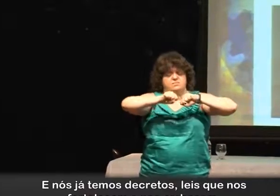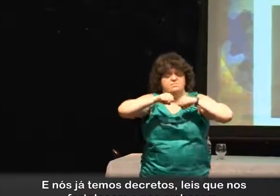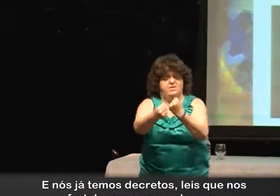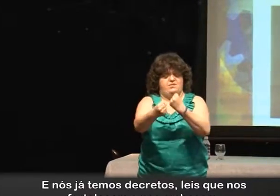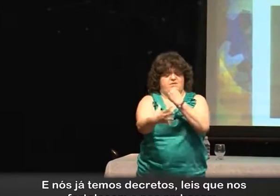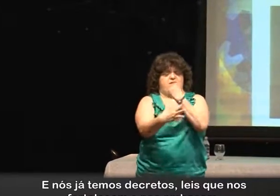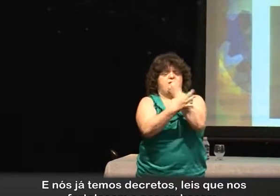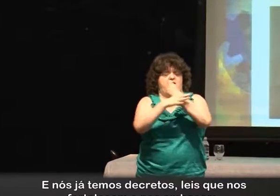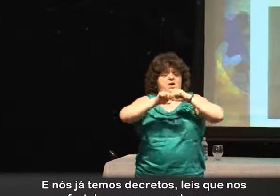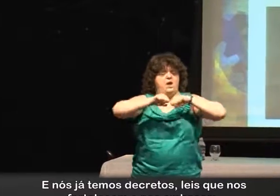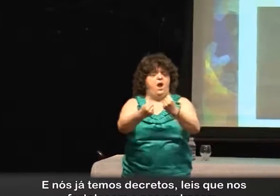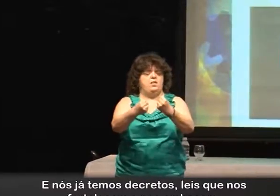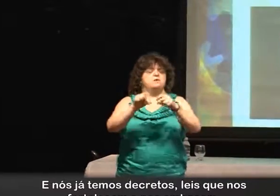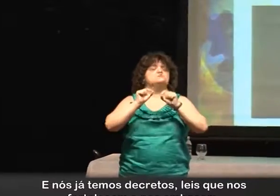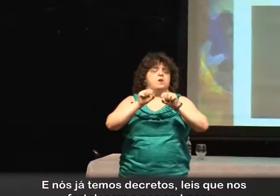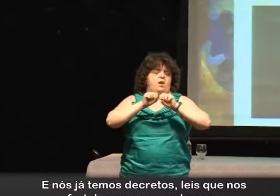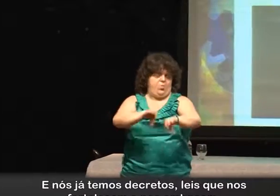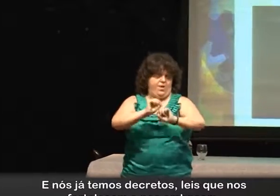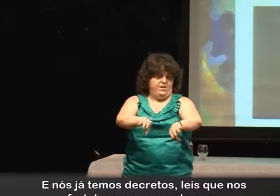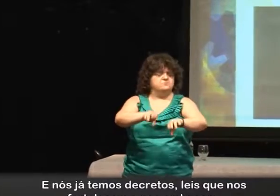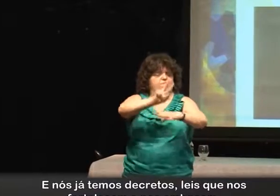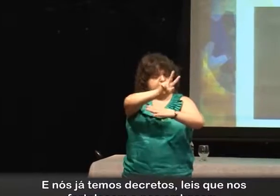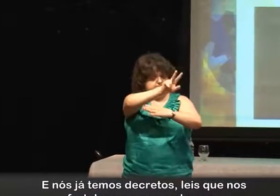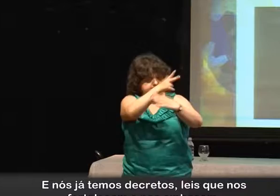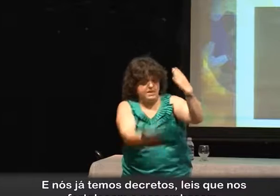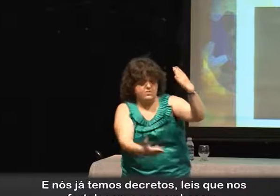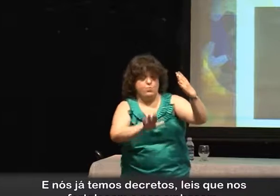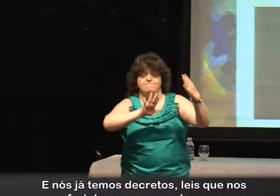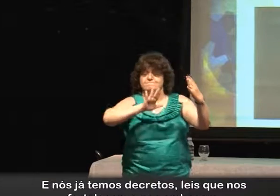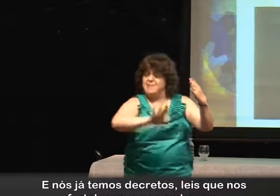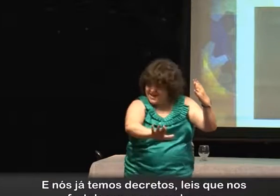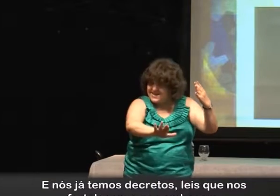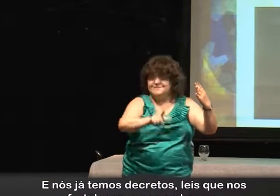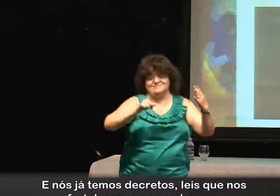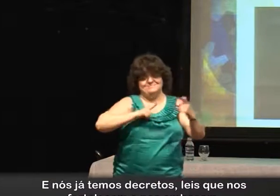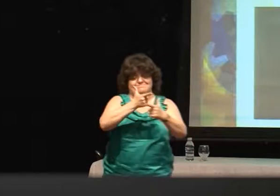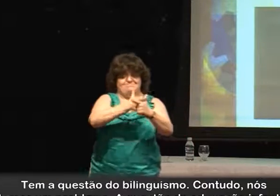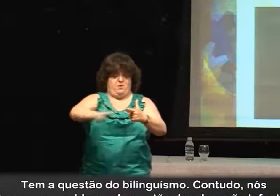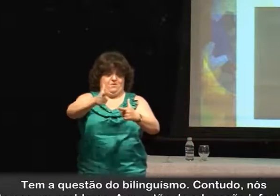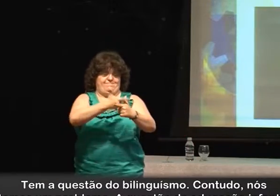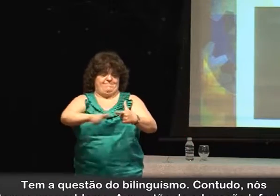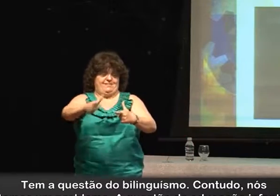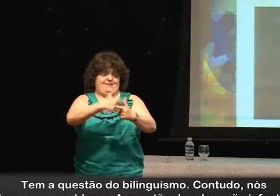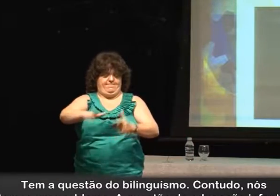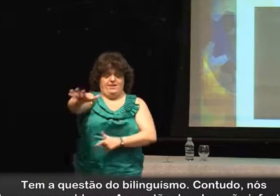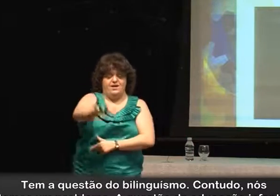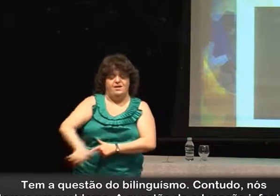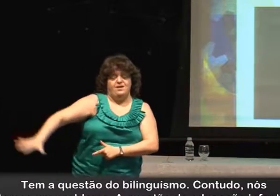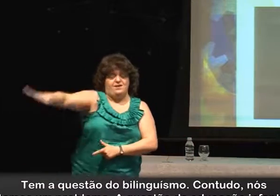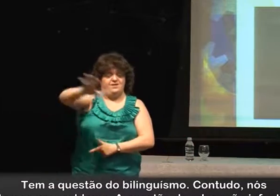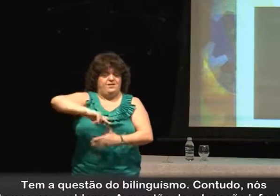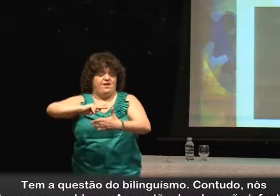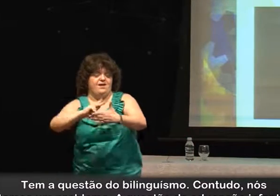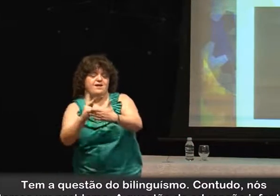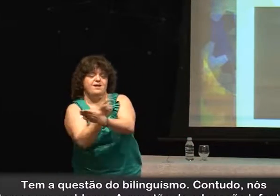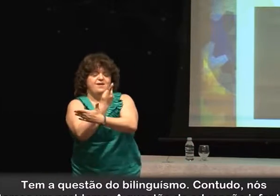E nós já temos decretos, leis que nos fortalecem e nos embasam. Tem a questão do bilinguismo, contudo nós temos